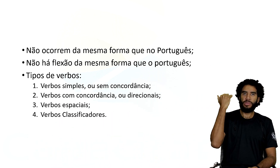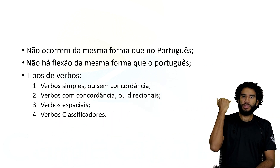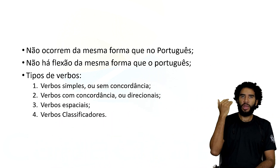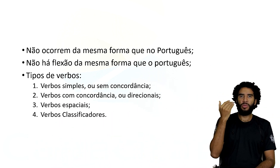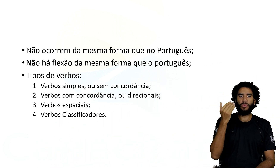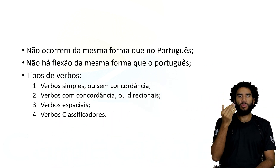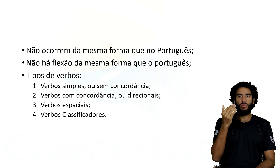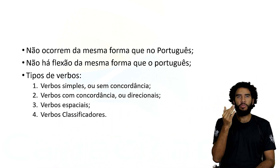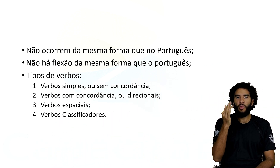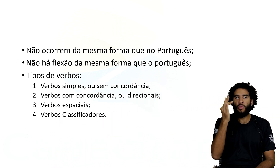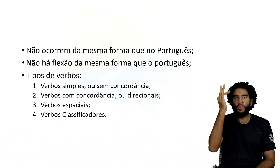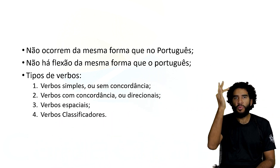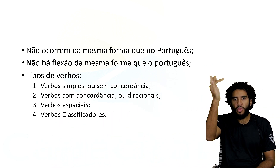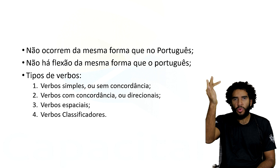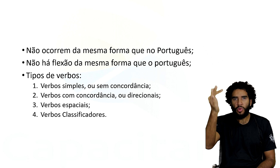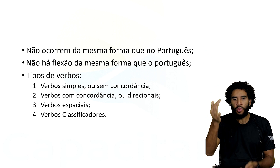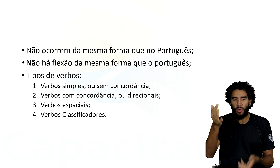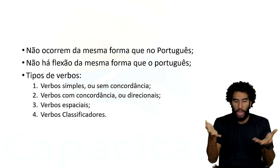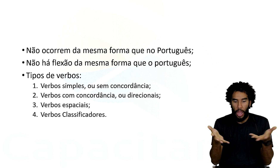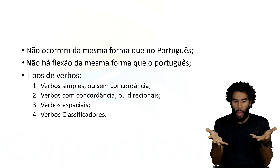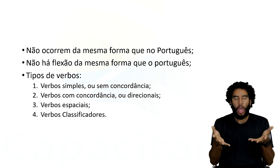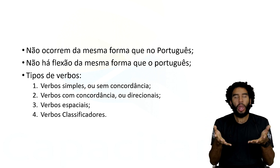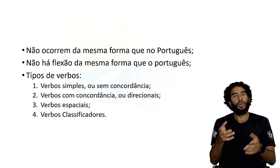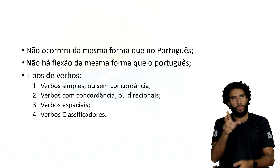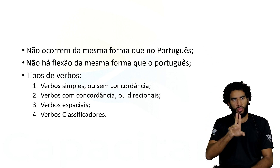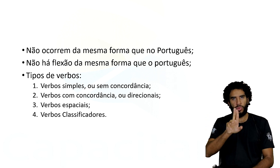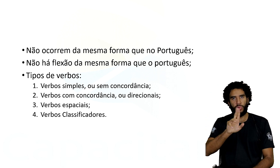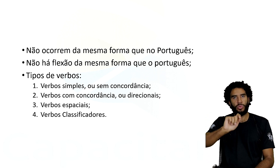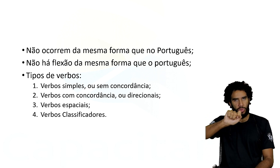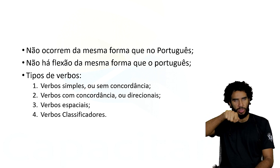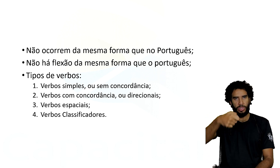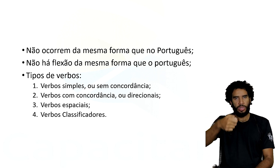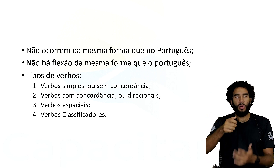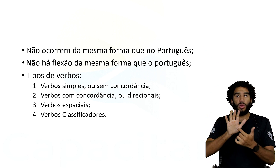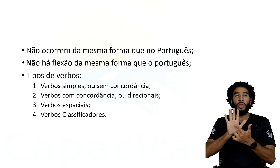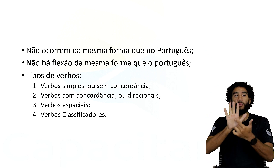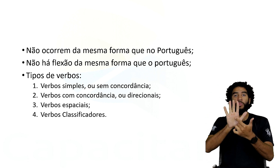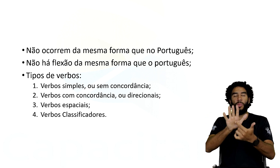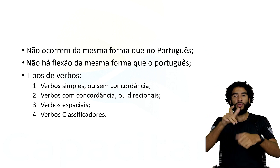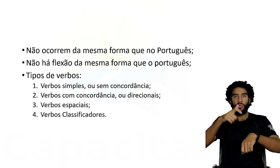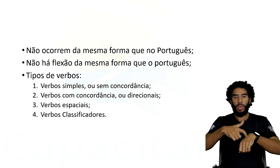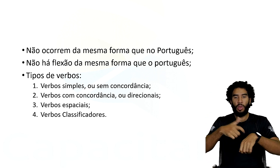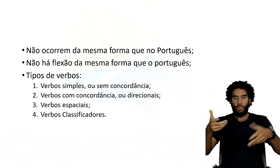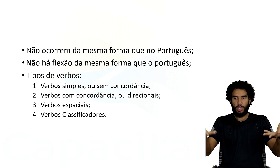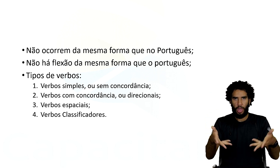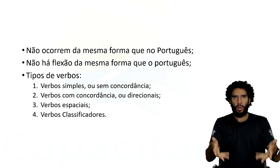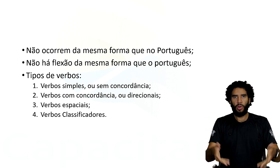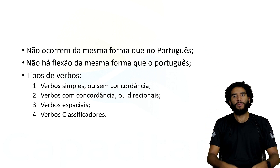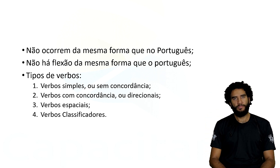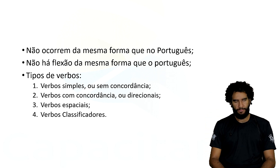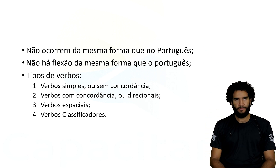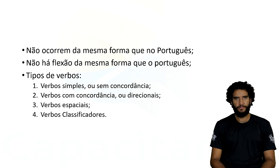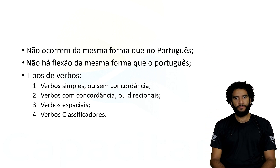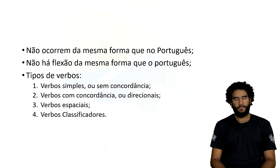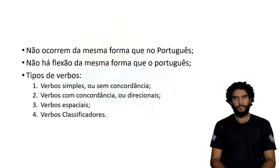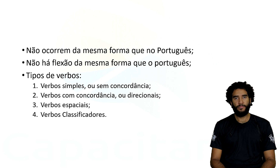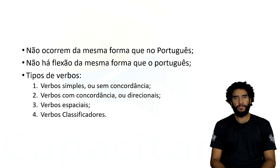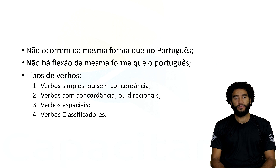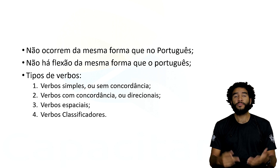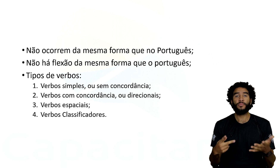eu preciso usar o quê? Um sinal que vai me remeter a esse tempo de que eu estou falando, e isso só acontece